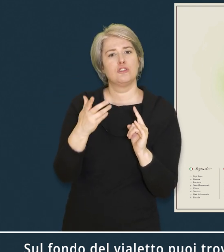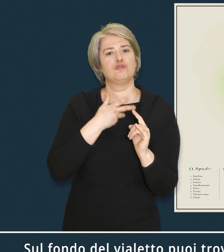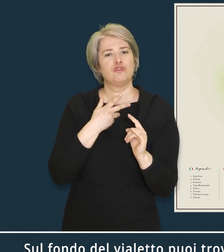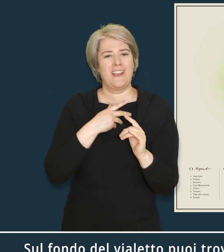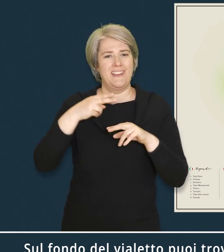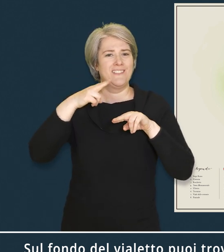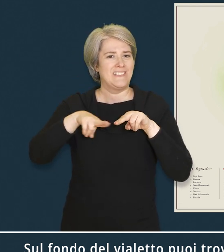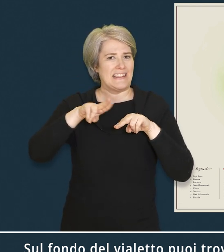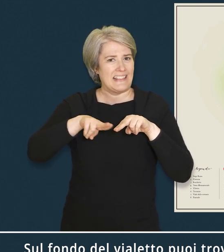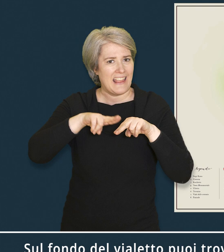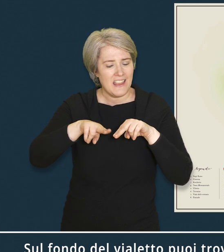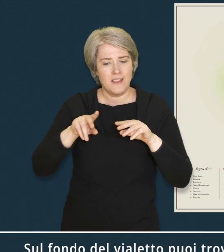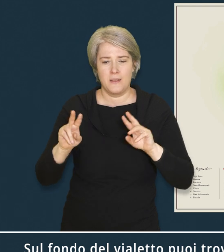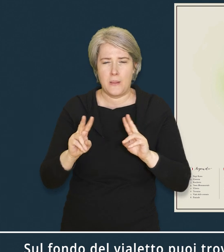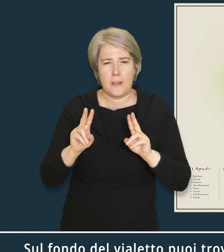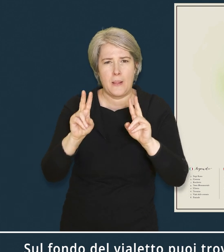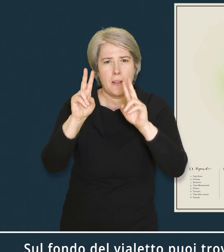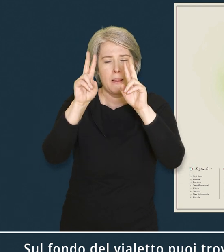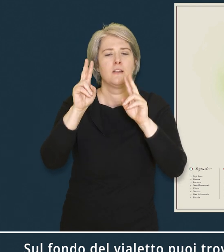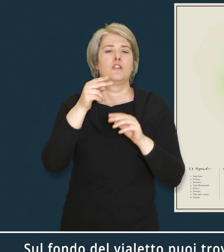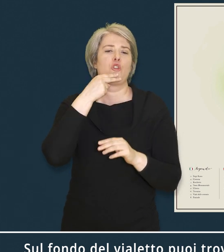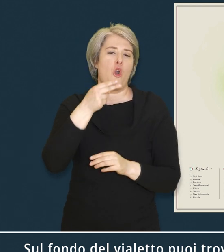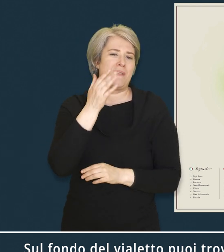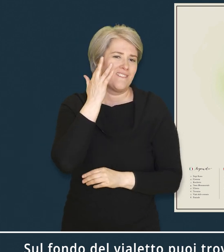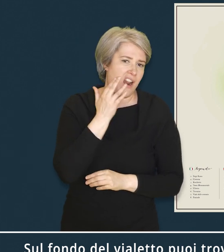vite fragola o americana.